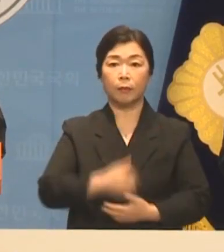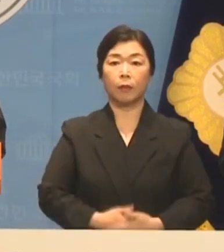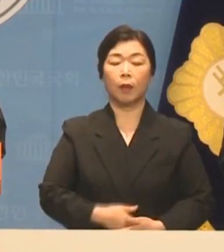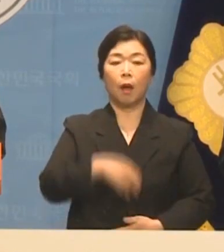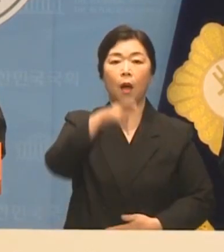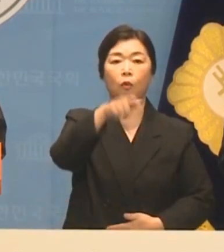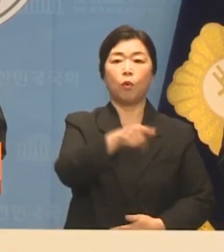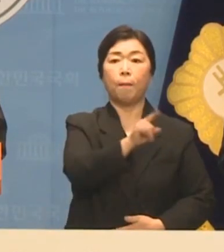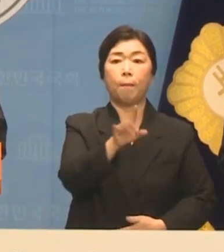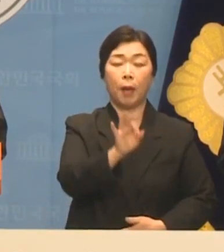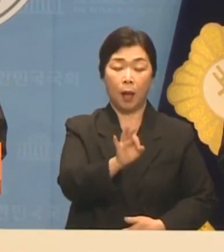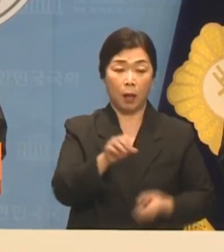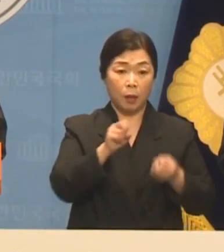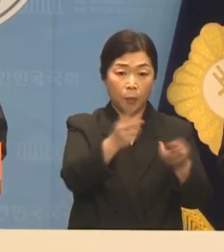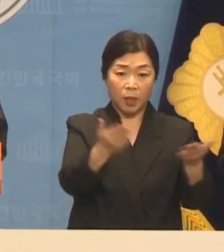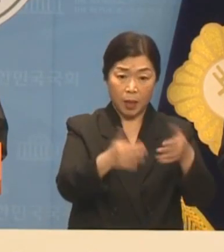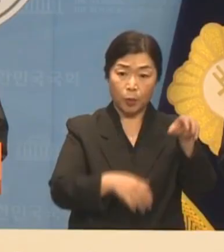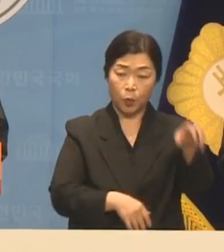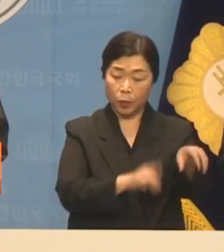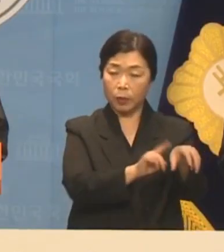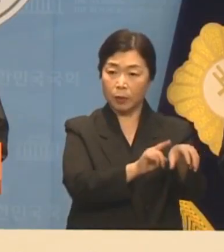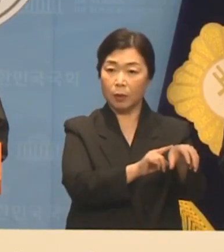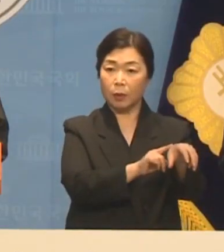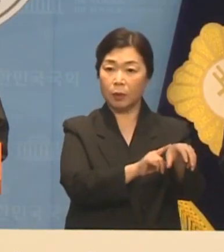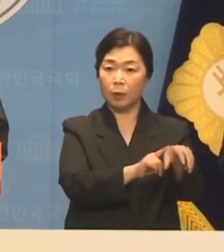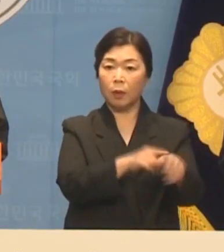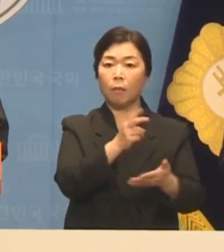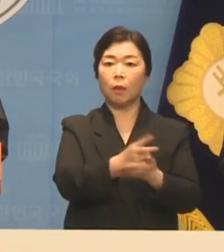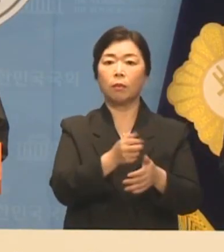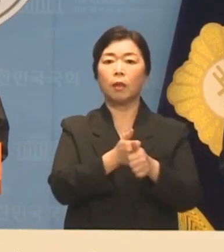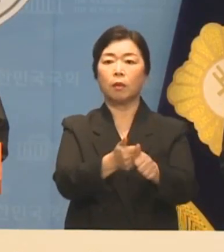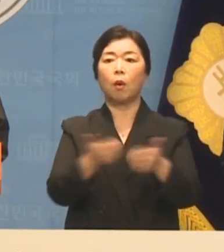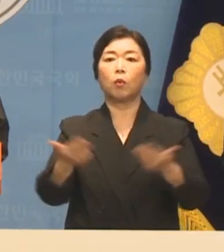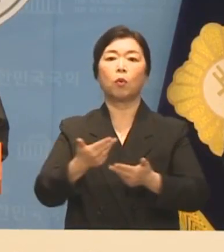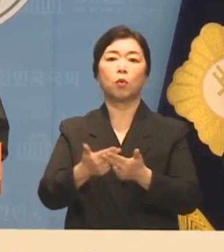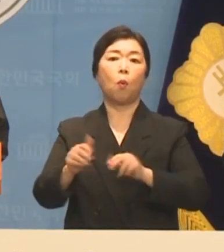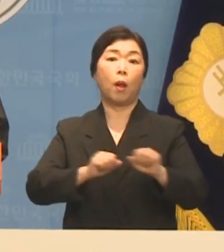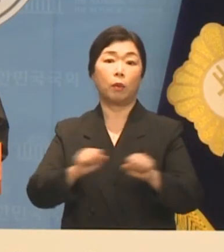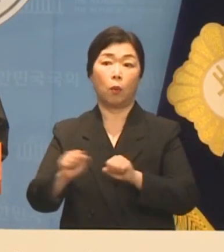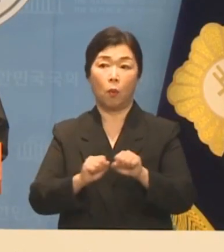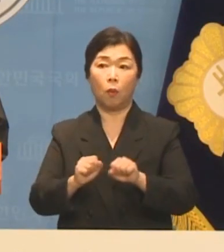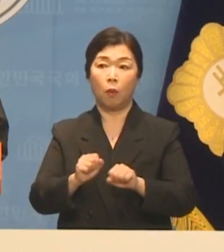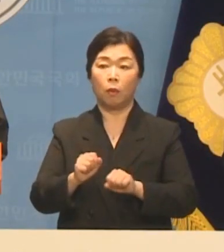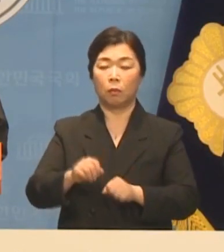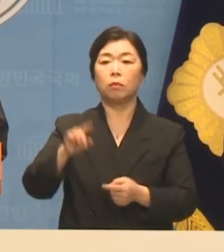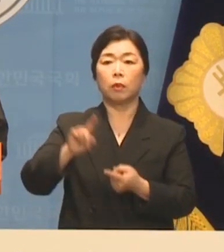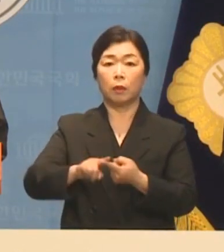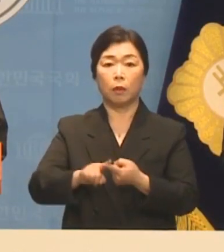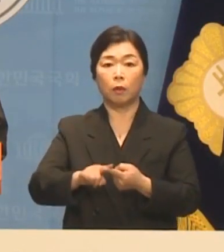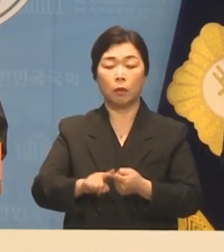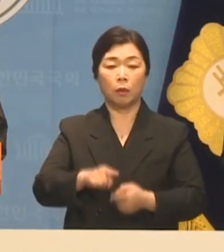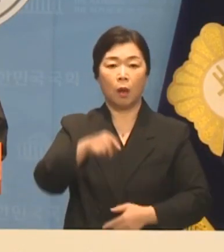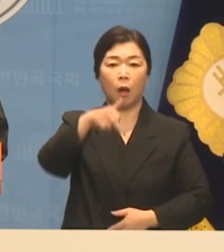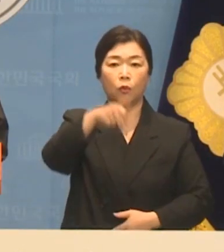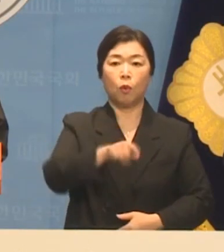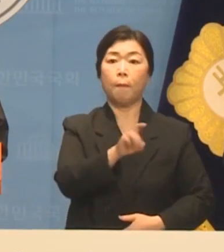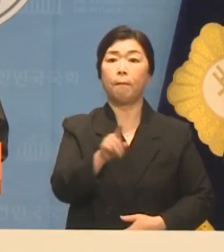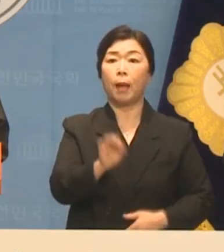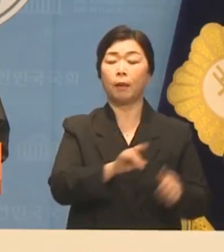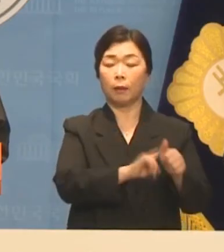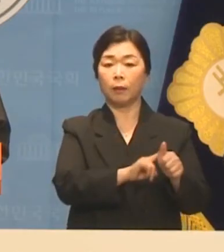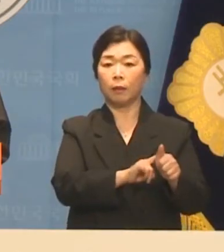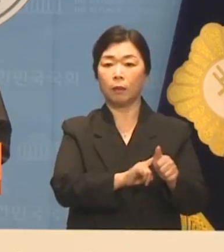쿠팡 택배 현장에서 합법적인 노조 활동에 대해서 쿠팡이